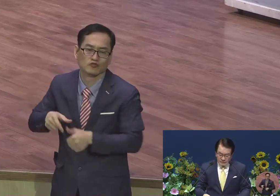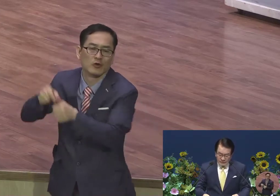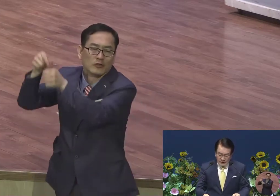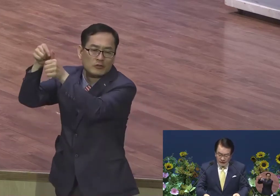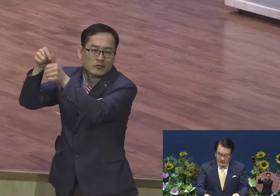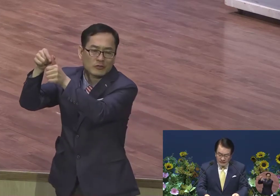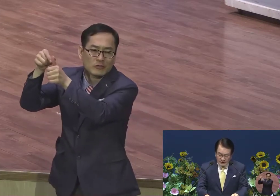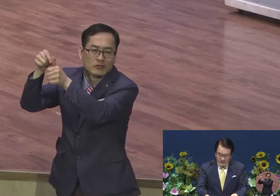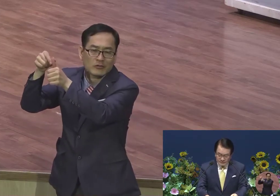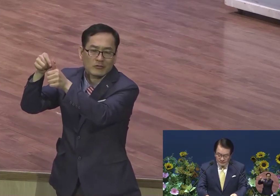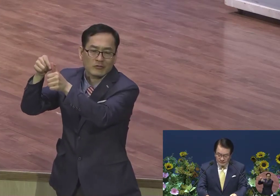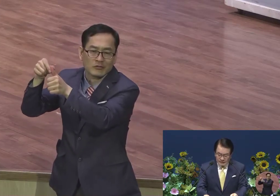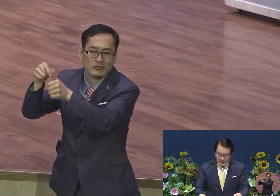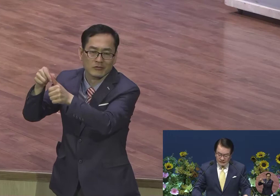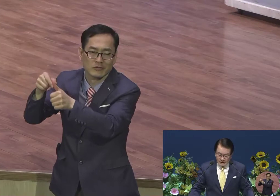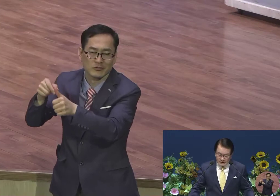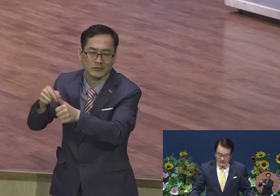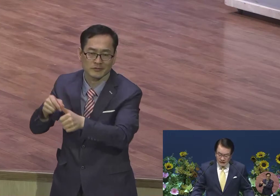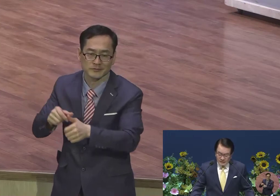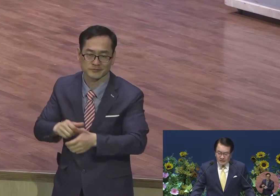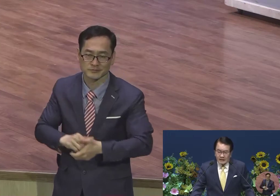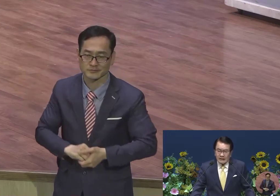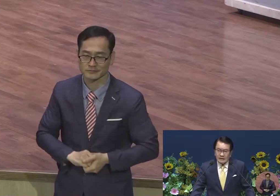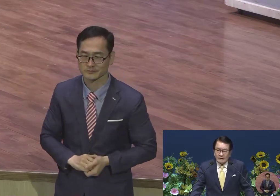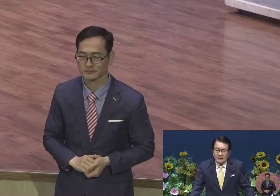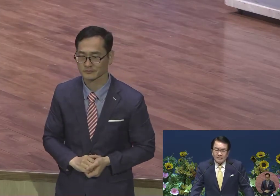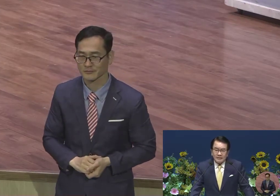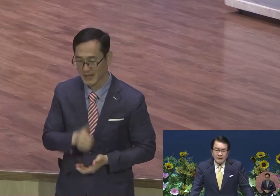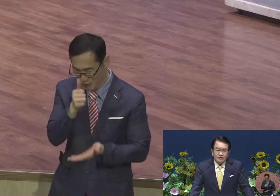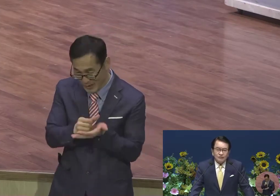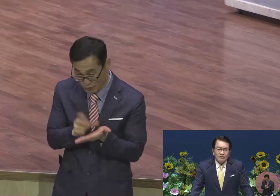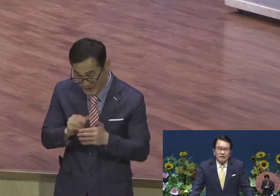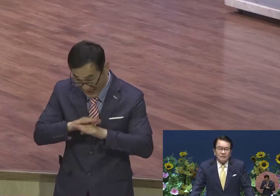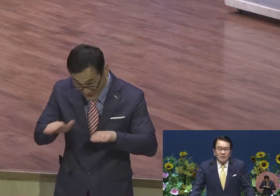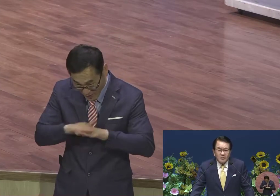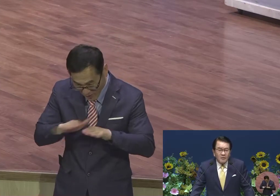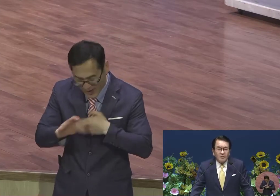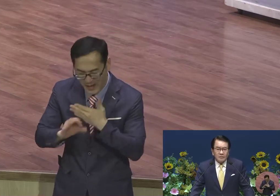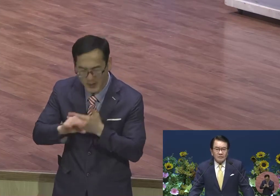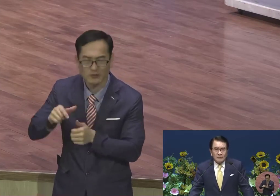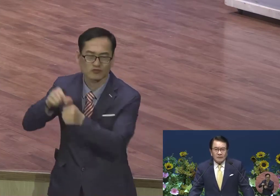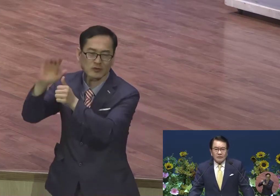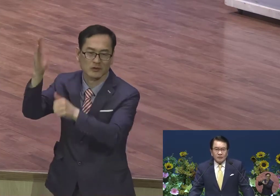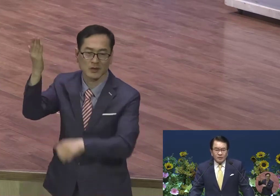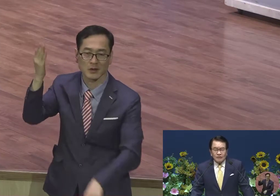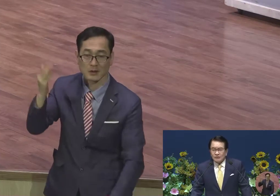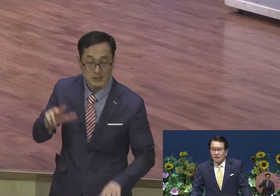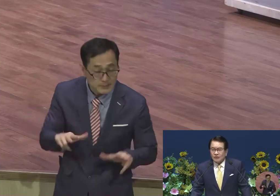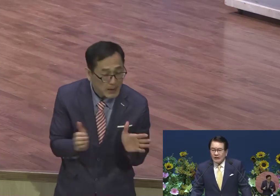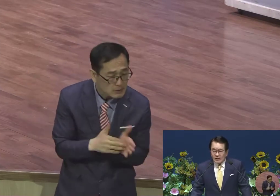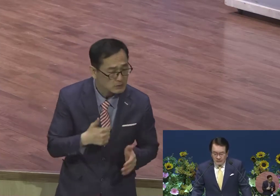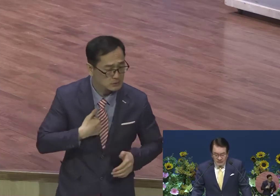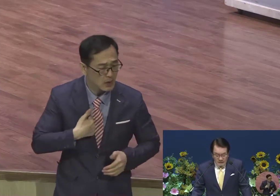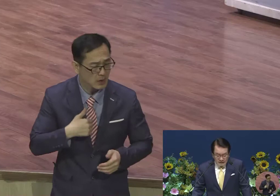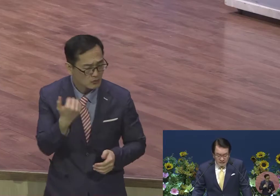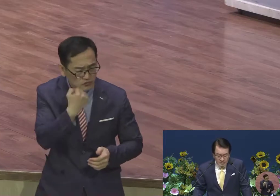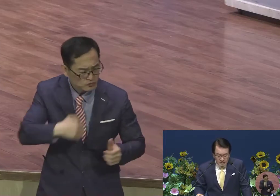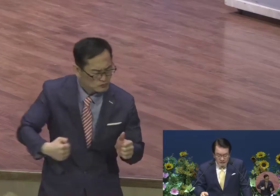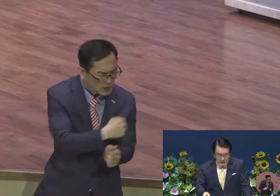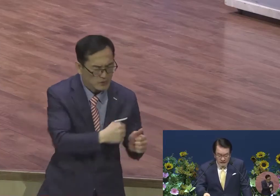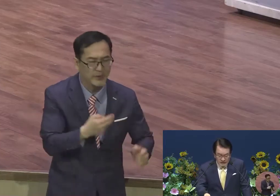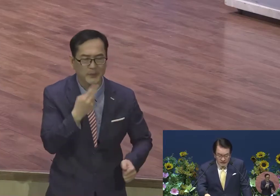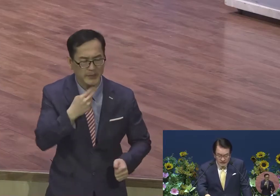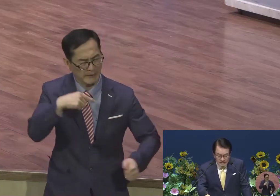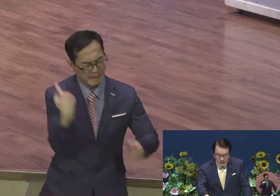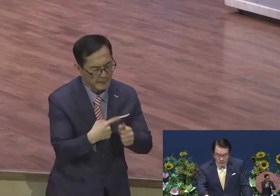내가 지금까지 다른 사람에게 피해 준 일도 없고 도덕적으로 내가 그렇게